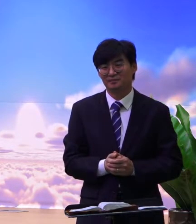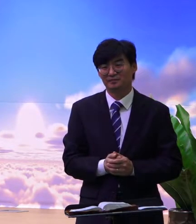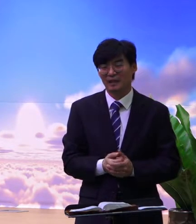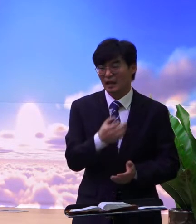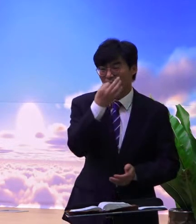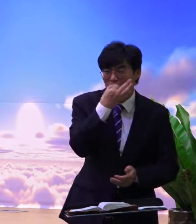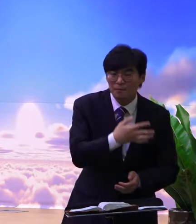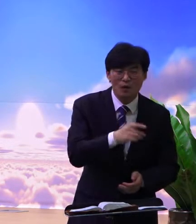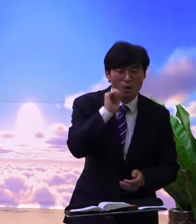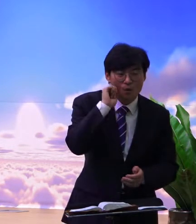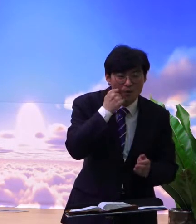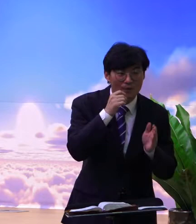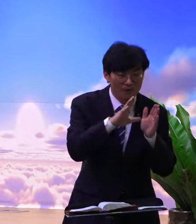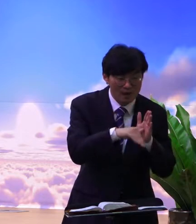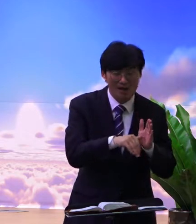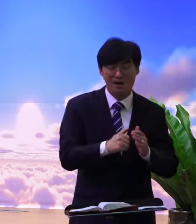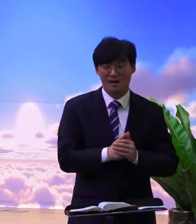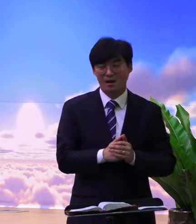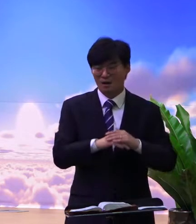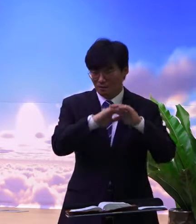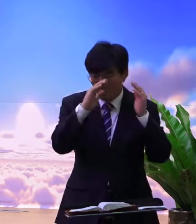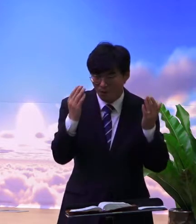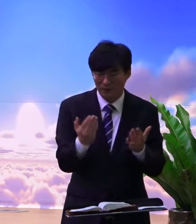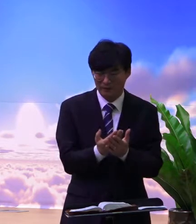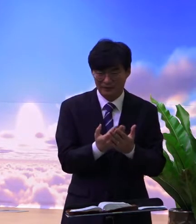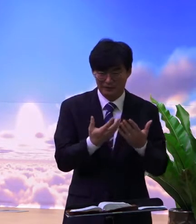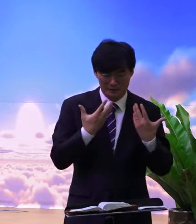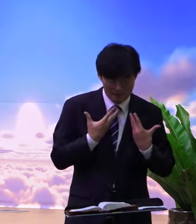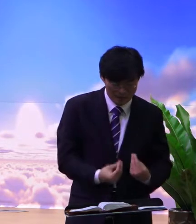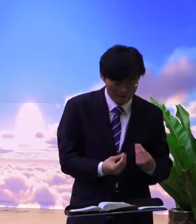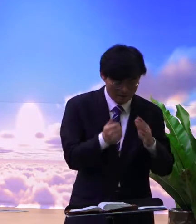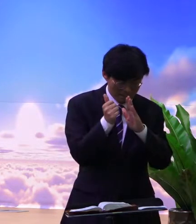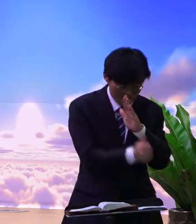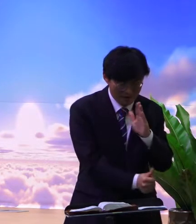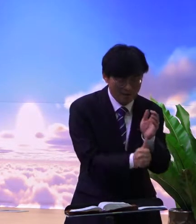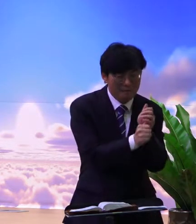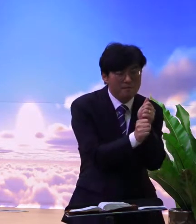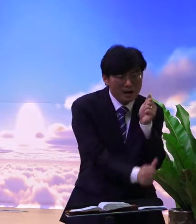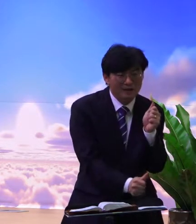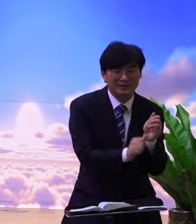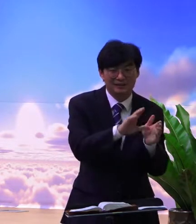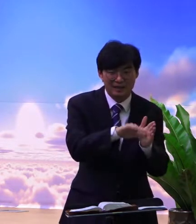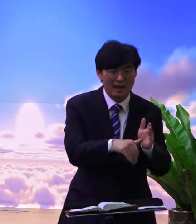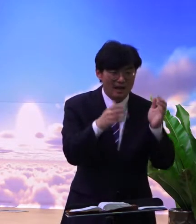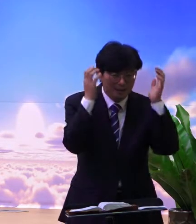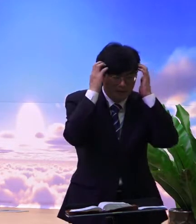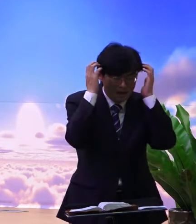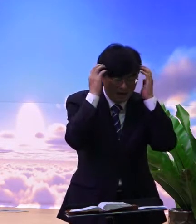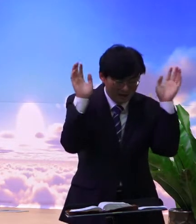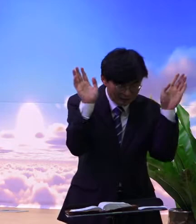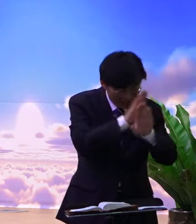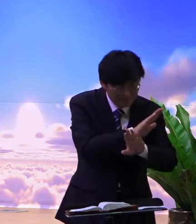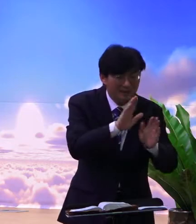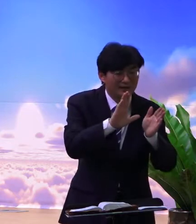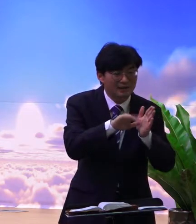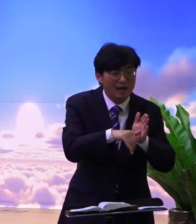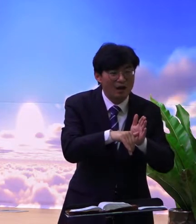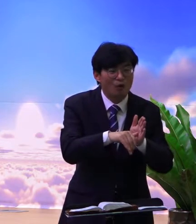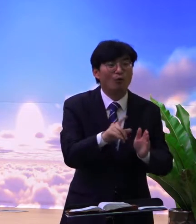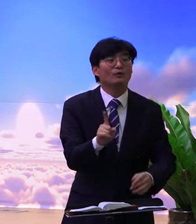그렇게 힘들고 어려울 때에 모든 것이 절망스럽게 보이고 아무것도 안 될 것 같은 그렇게 보이는 그때 우리는 어떻게 해야